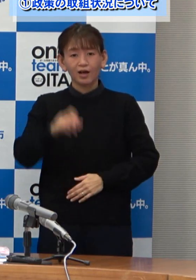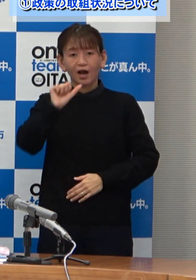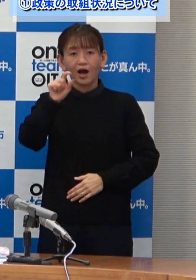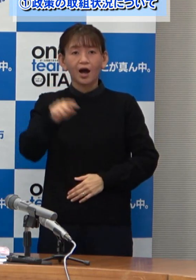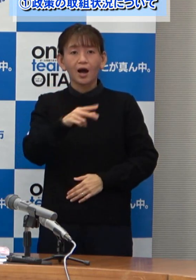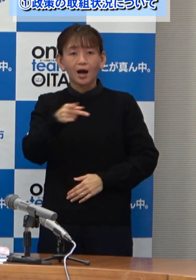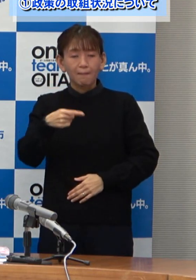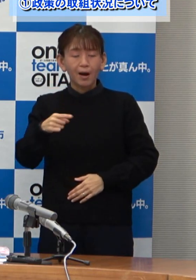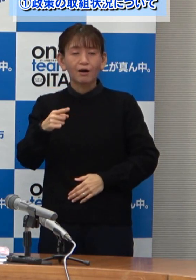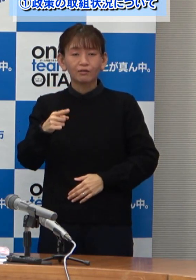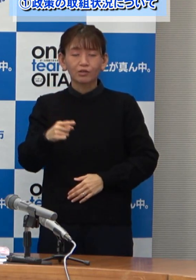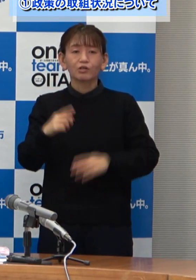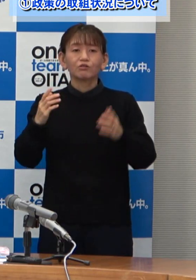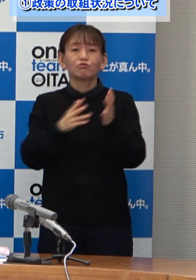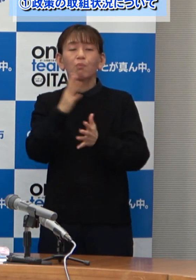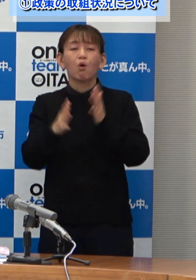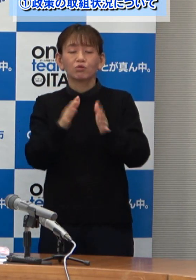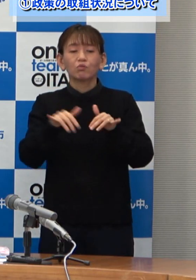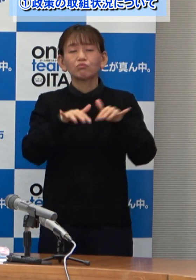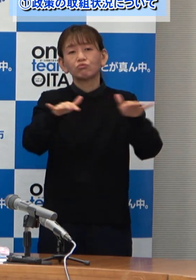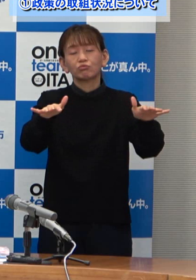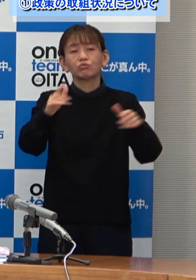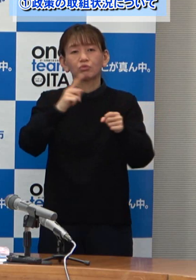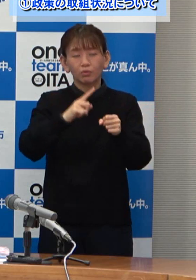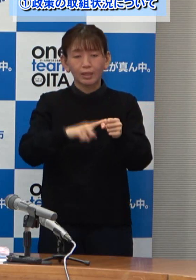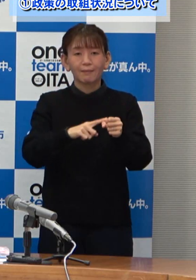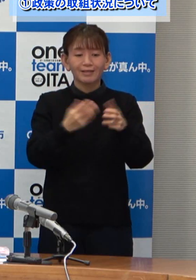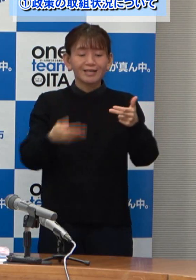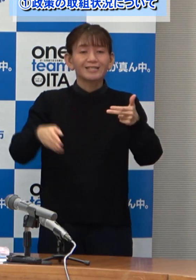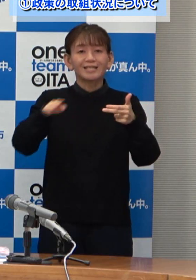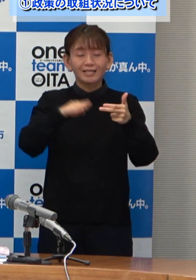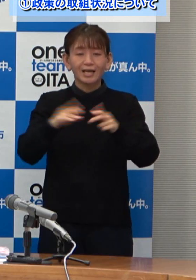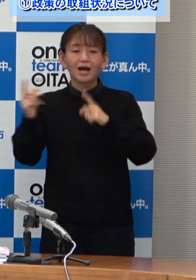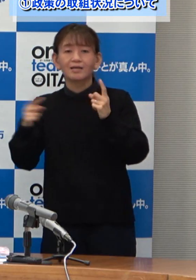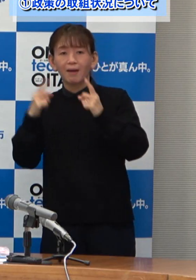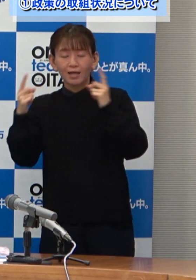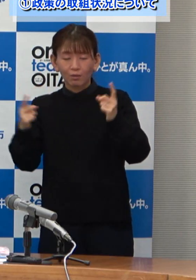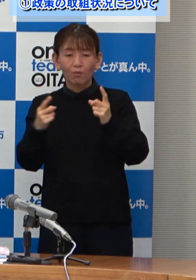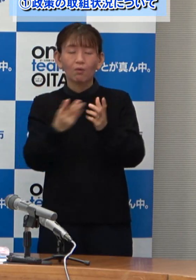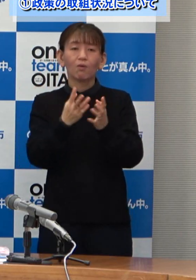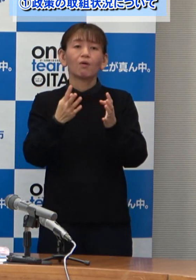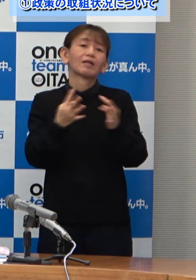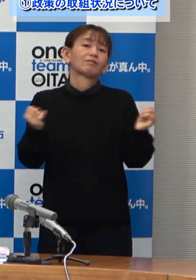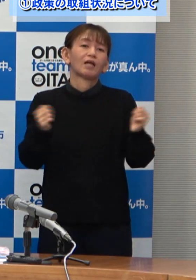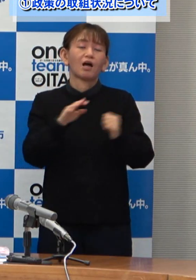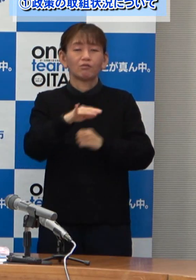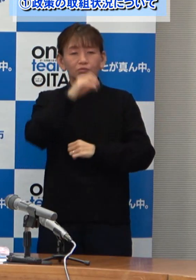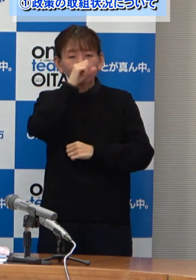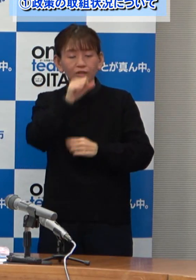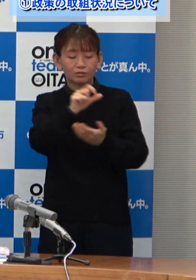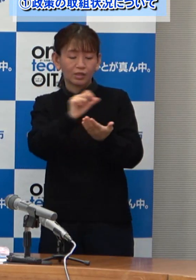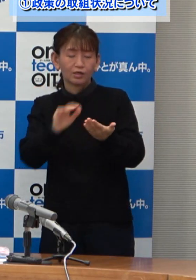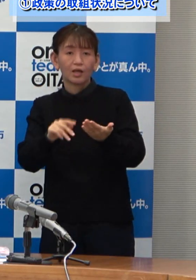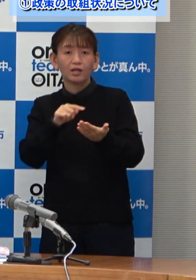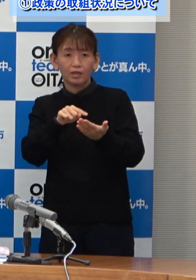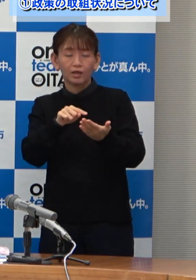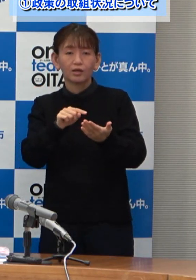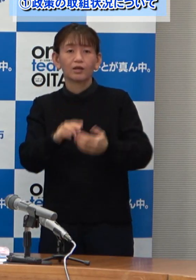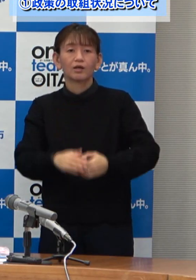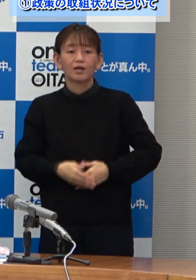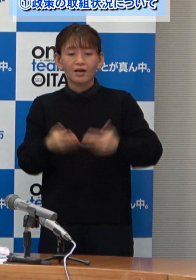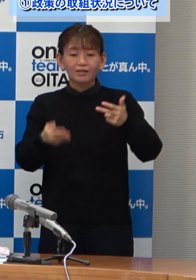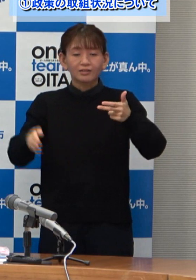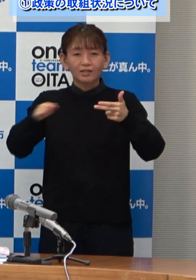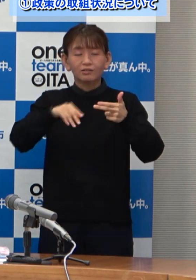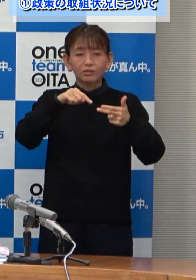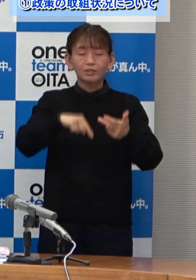発展には施設やイベントの充実を望む声が多く施設整備にえ対しては気軽